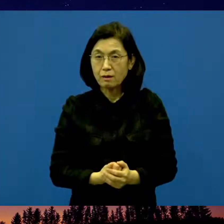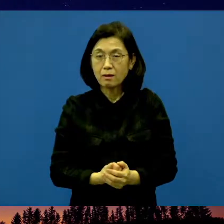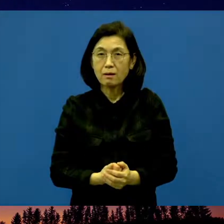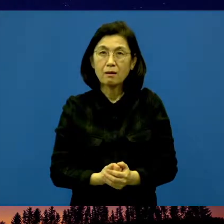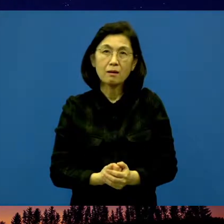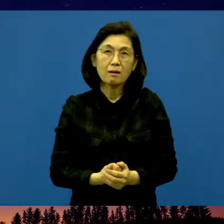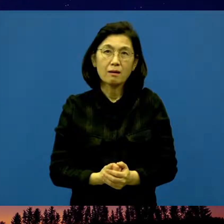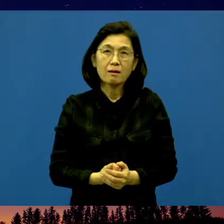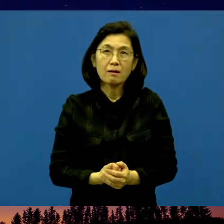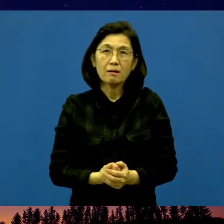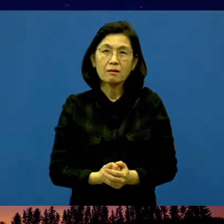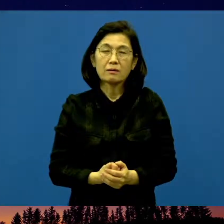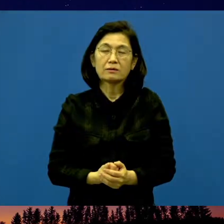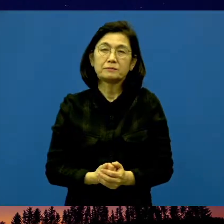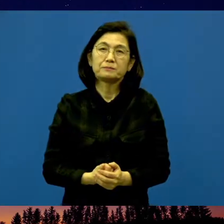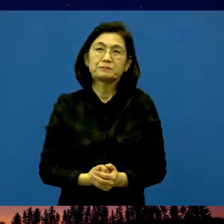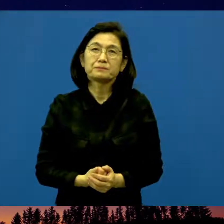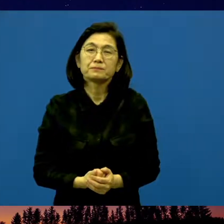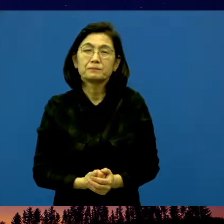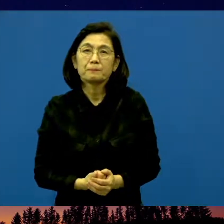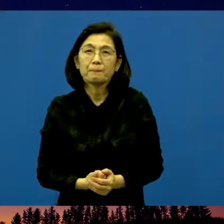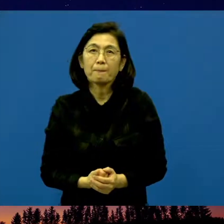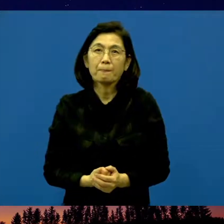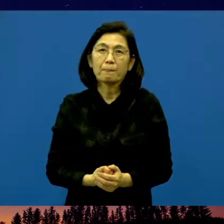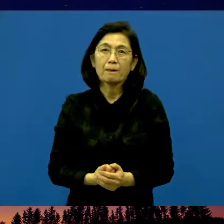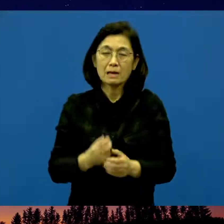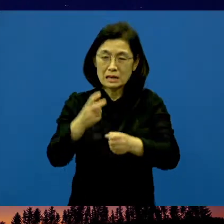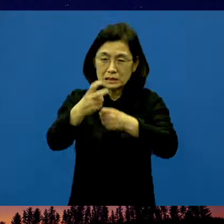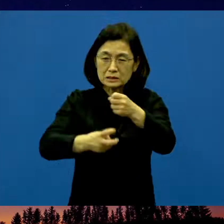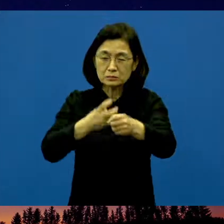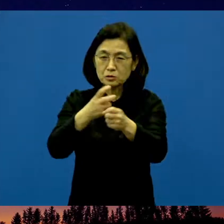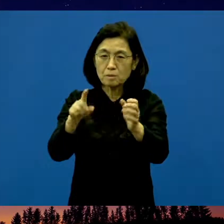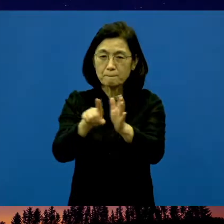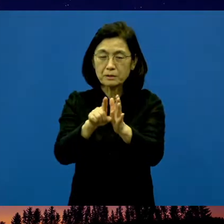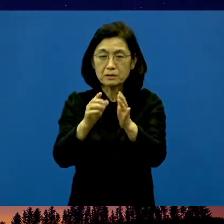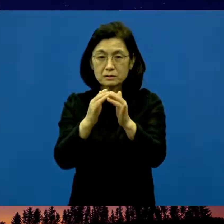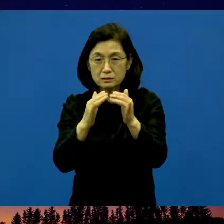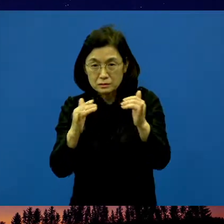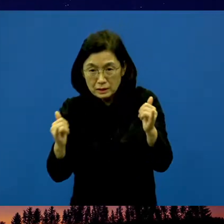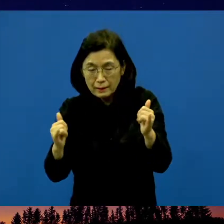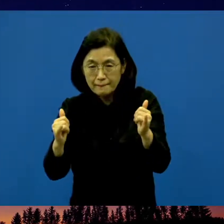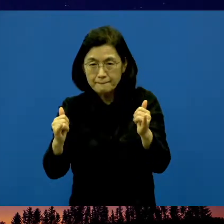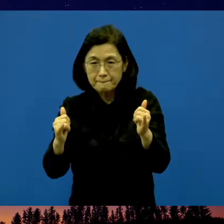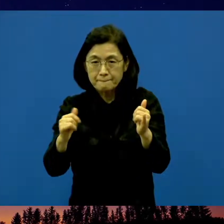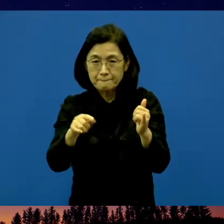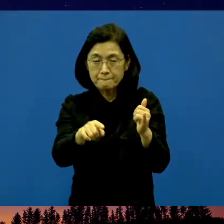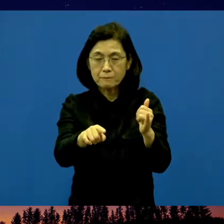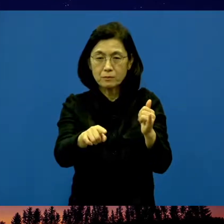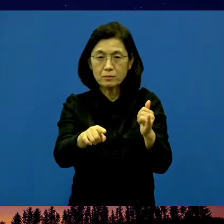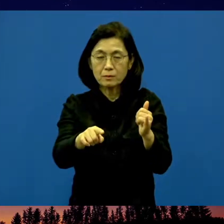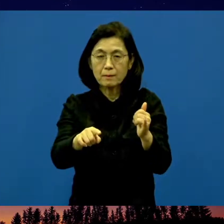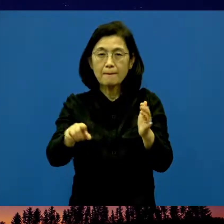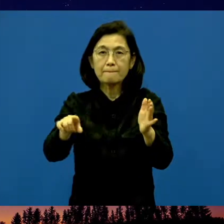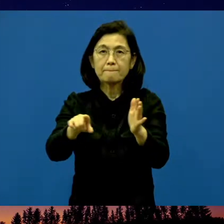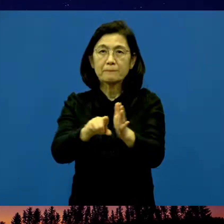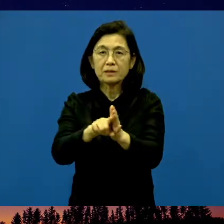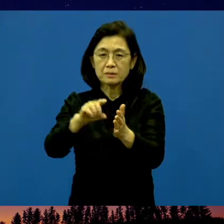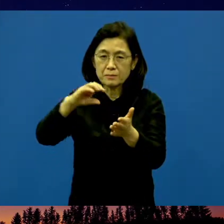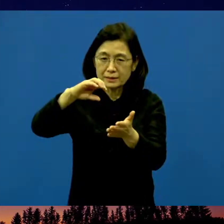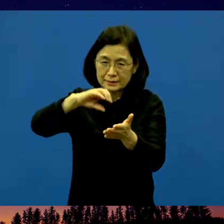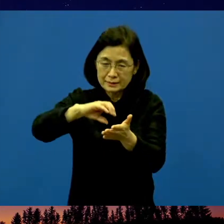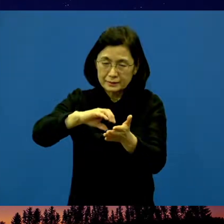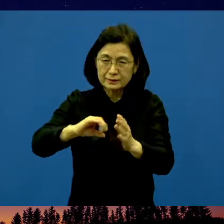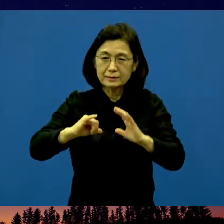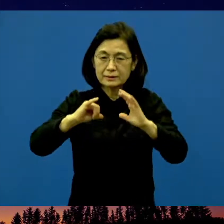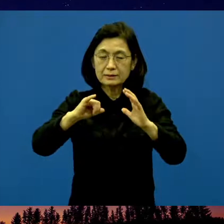변화의 지점에 있어야 하는 것이죠. 20년 믿었다면 20년 믿음만큼의 영적 세계, 믿음의 세계에 성숙이 일어나야